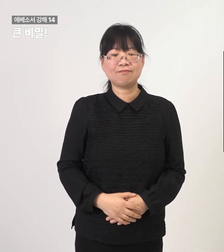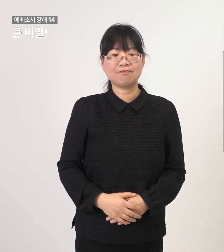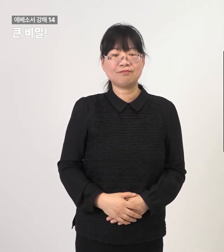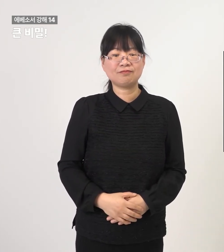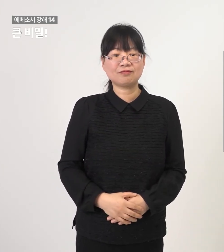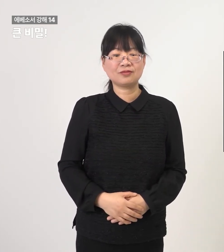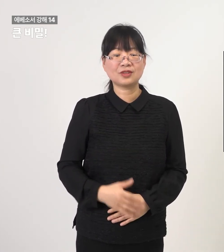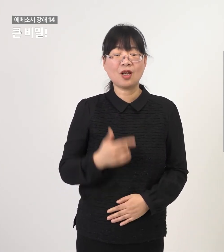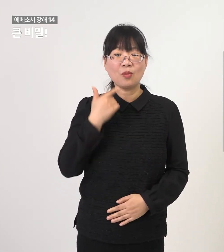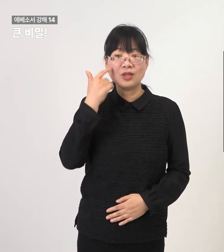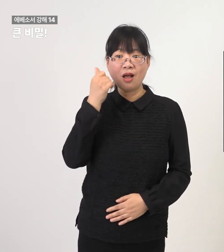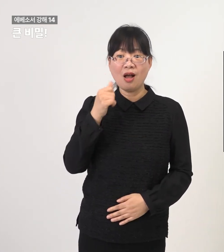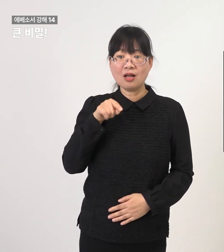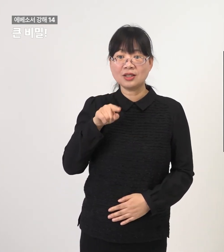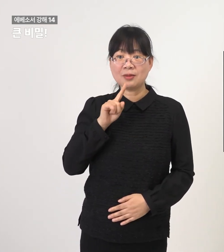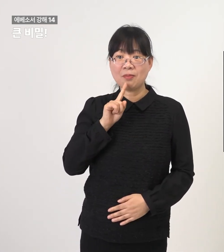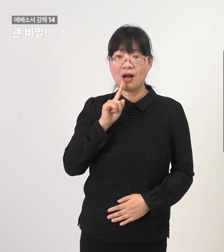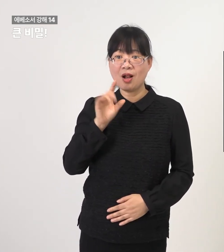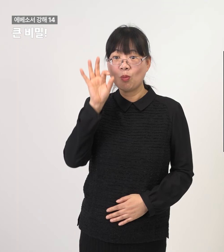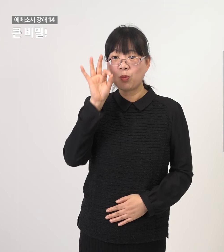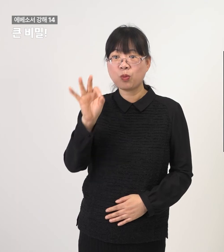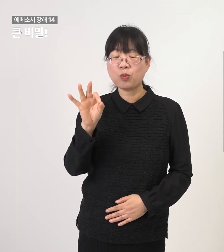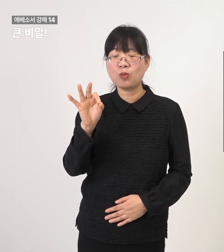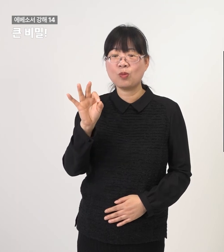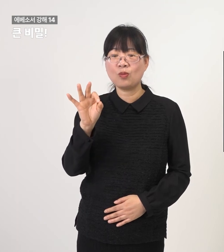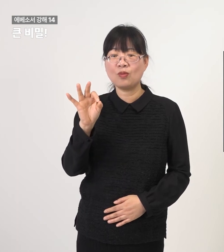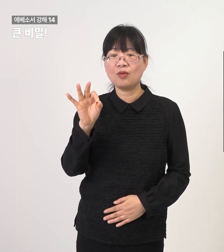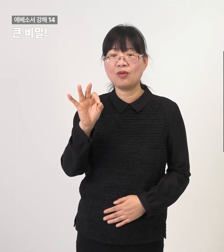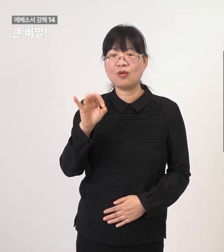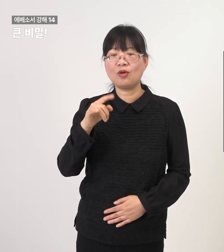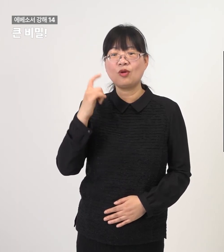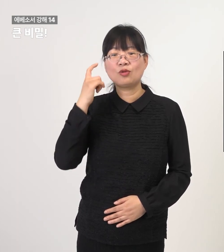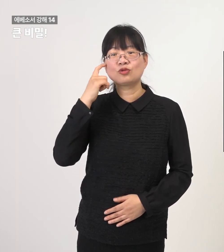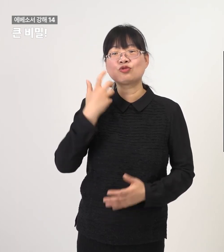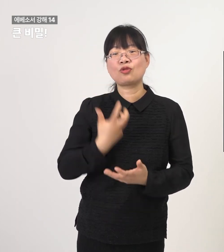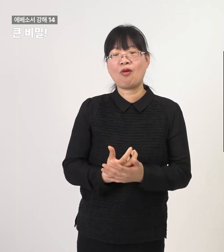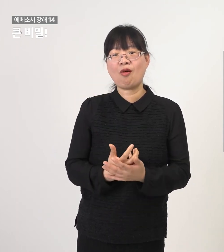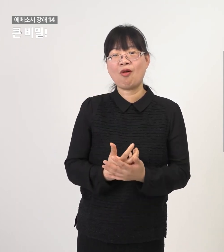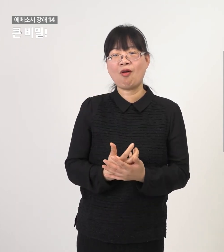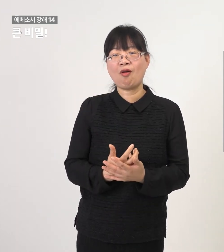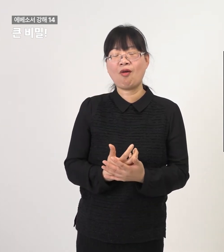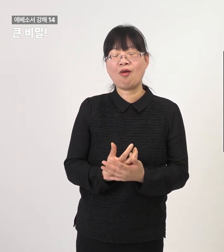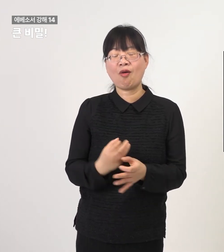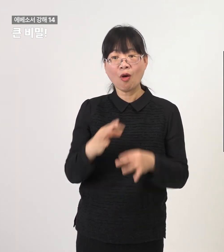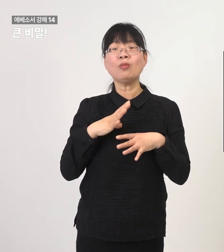그 목사님이 그 얘기를 듣고 사실은 내심 충격을 받았어요. 깜짝 놀랐어요.